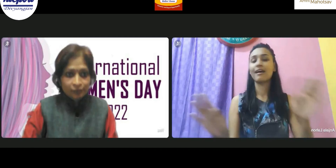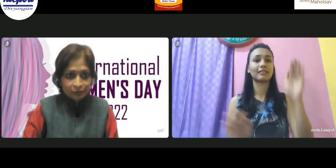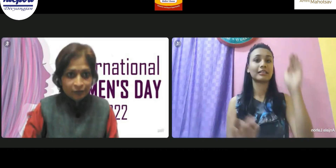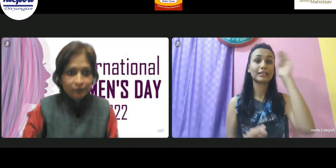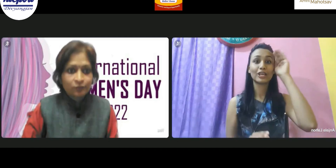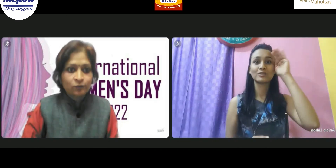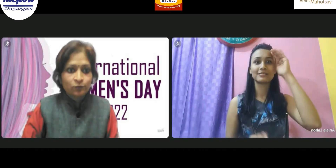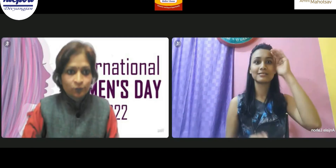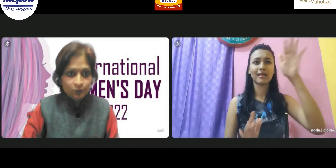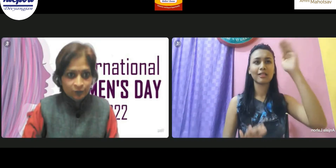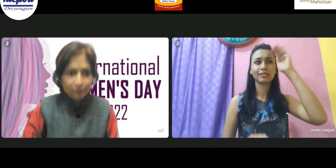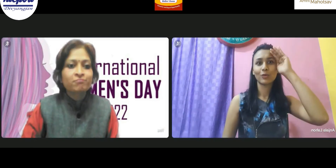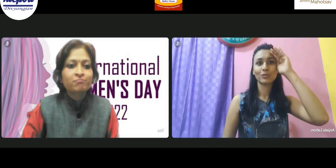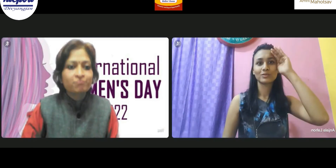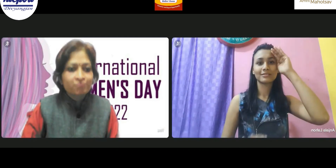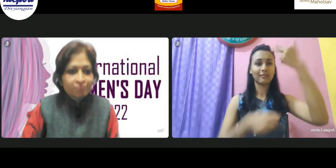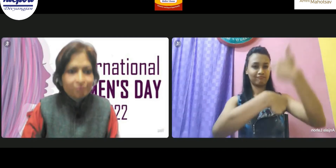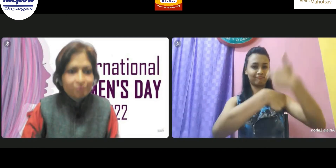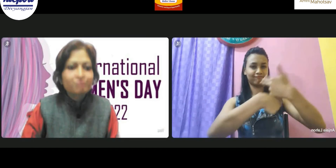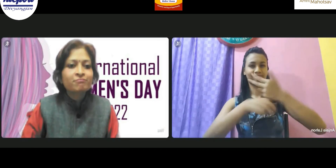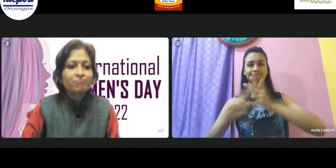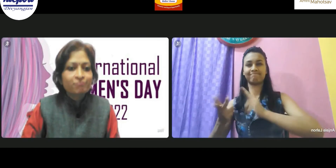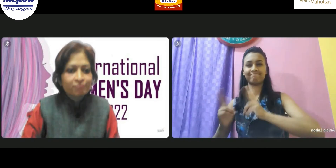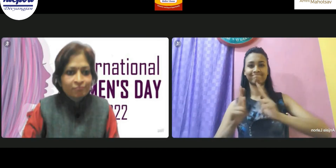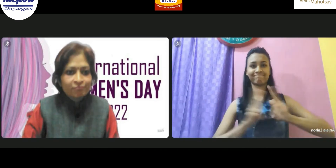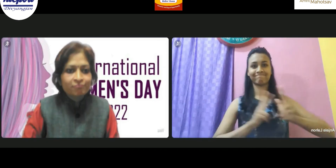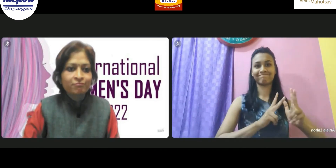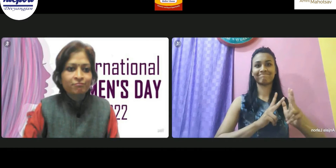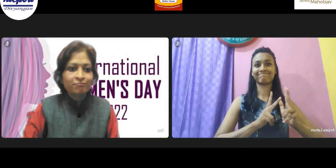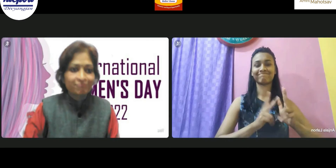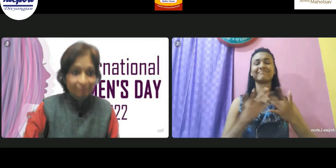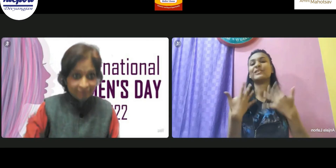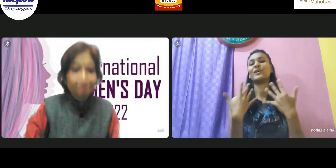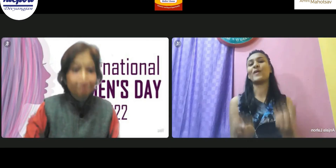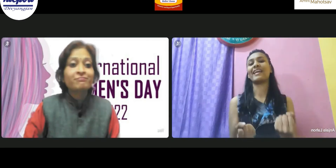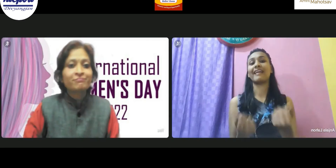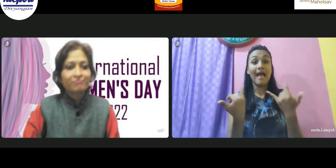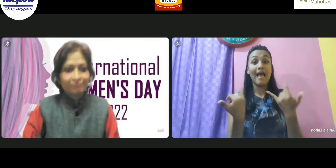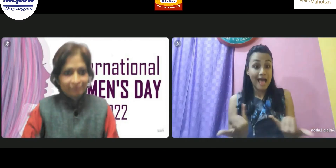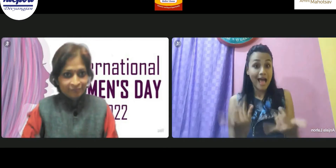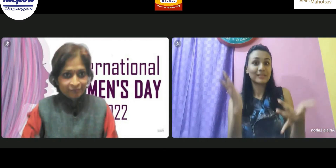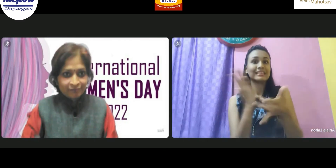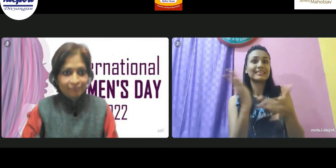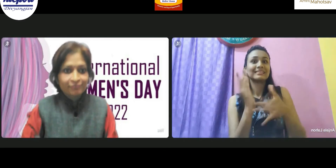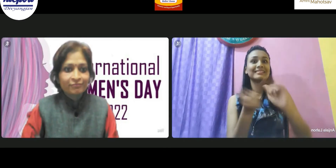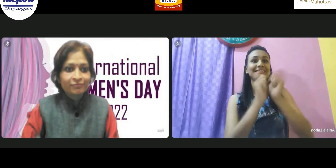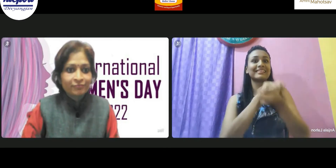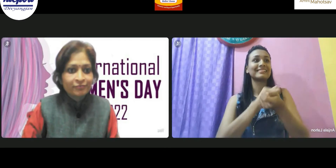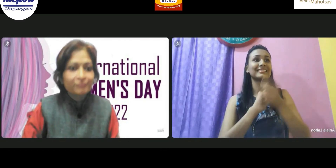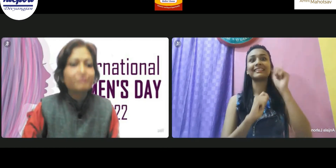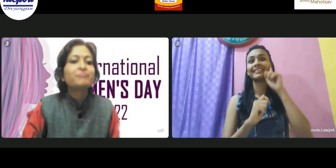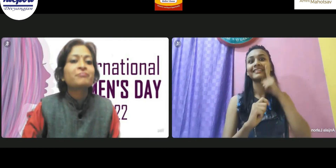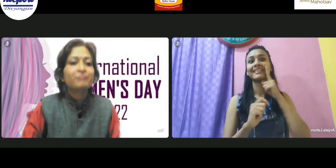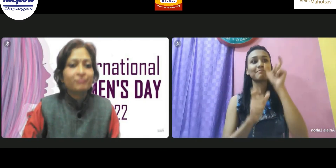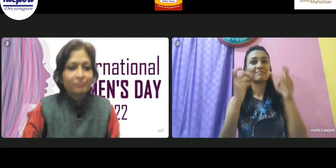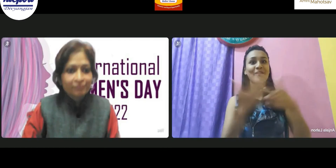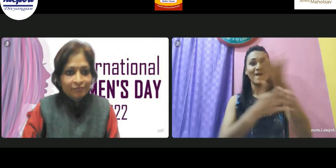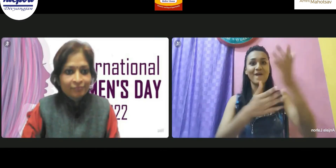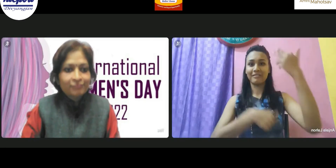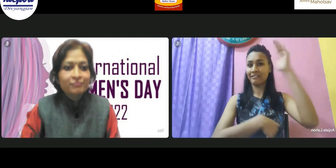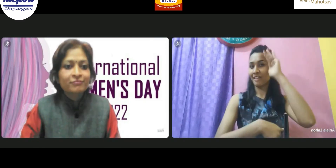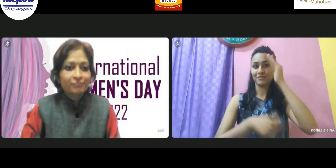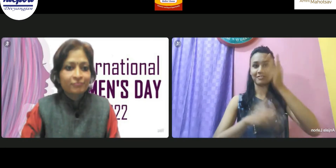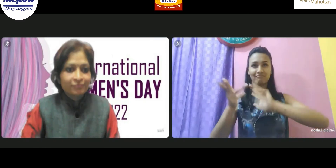डेफ लड़कियां हैं, और आगे मुझे इस तरह की कोई भी न्यूज़ मिलती है, न्यूज़ चैनल में काम करना, वो भी मुझे बहुत पसंद है।